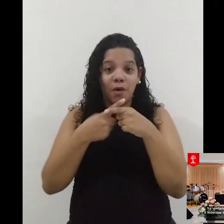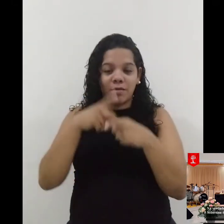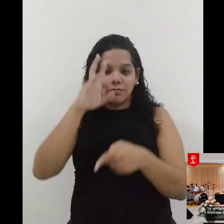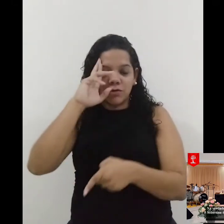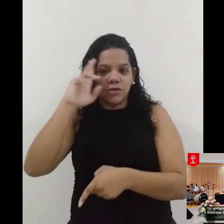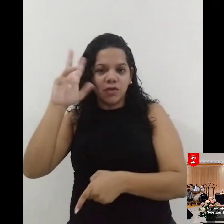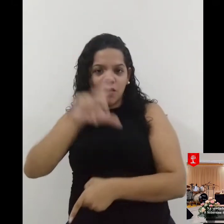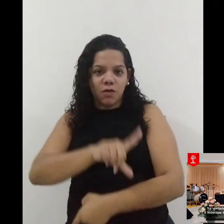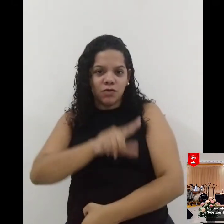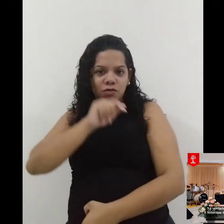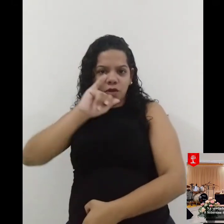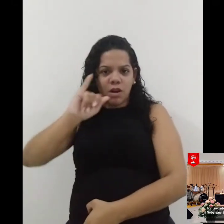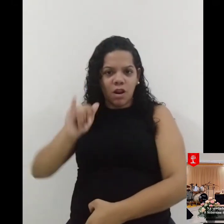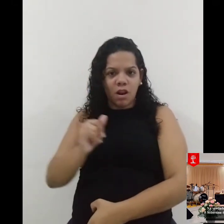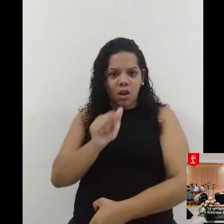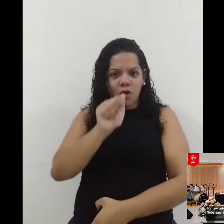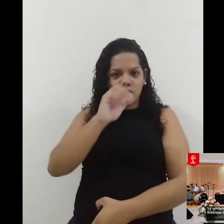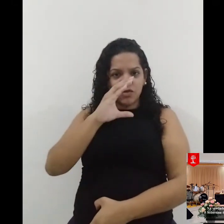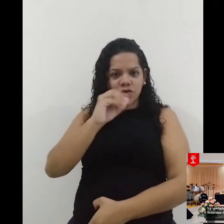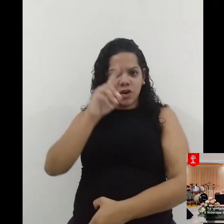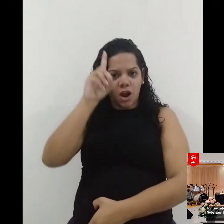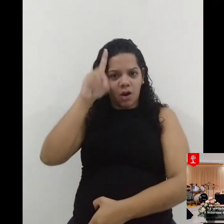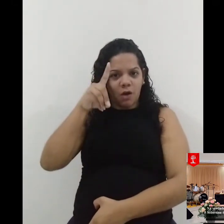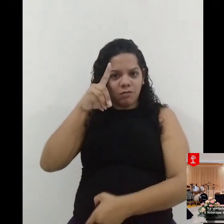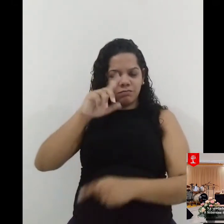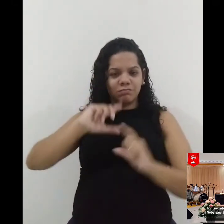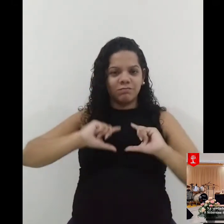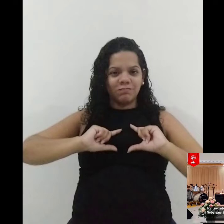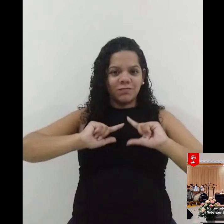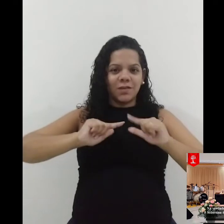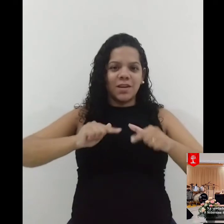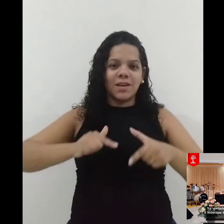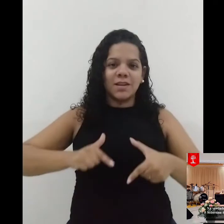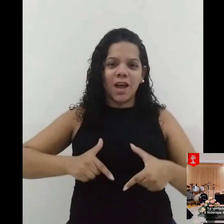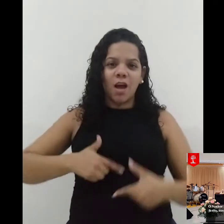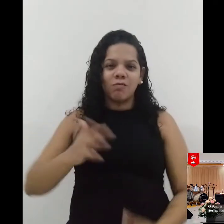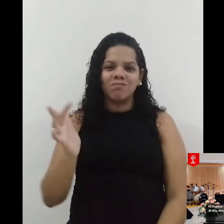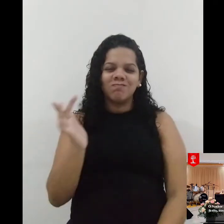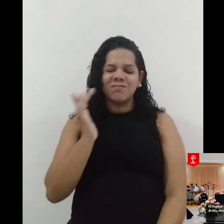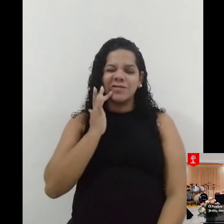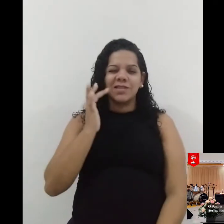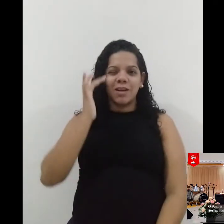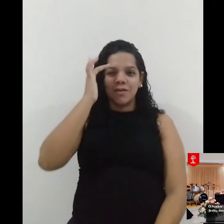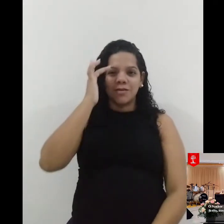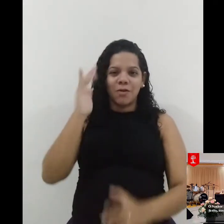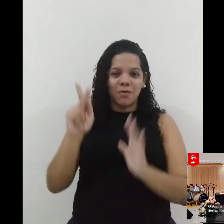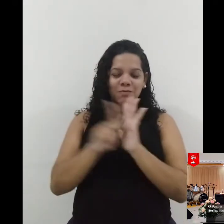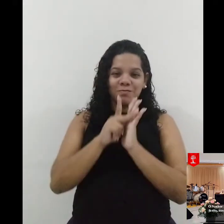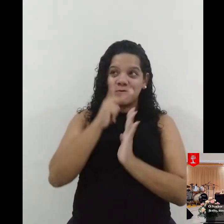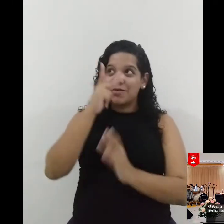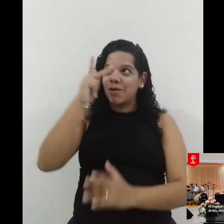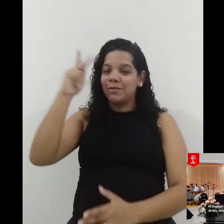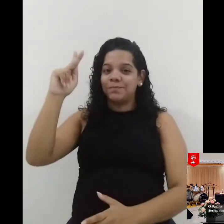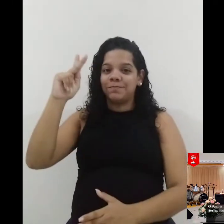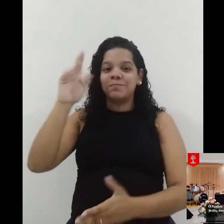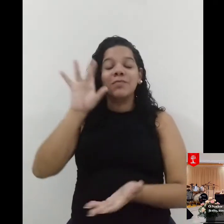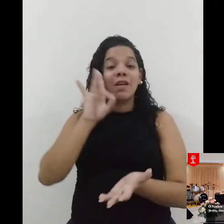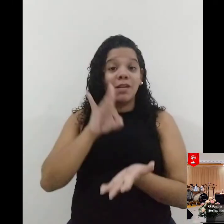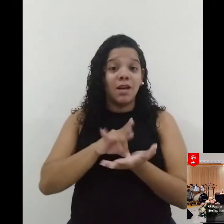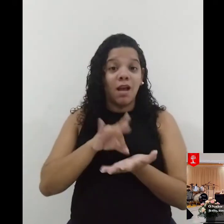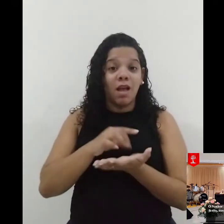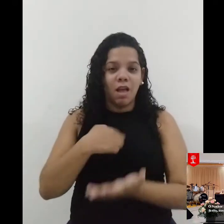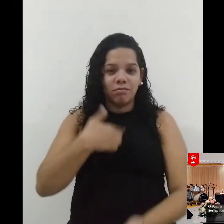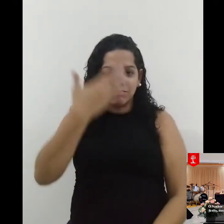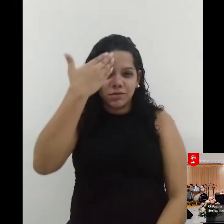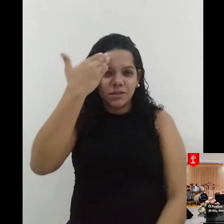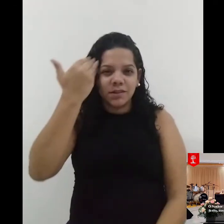que o nosso soberano é maior do que todos os outros deuses. O Senhor faz tudo